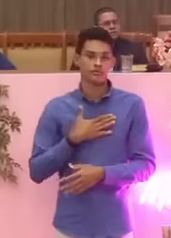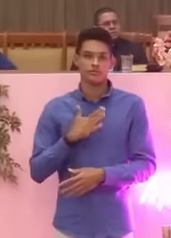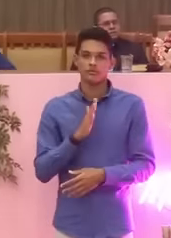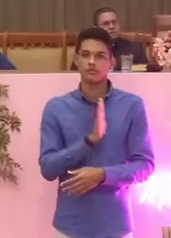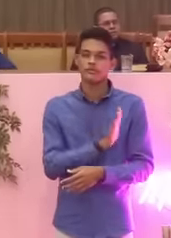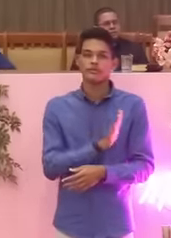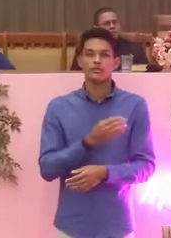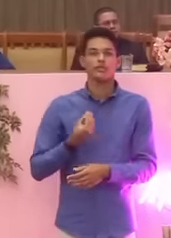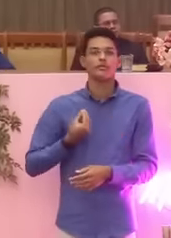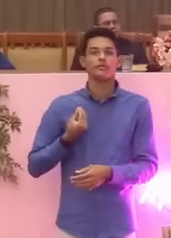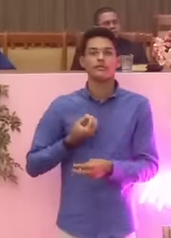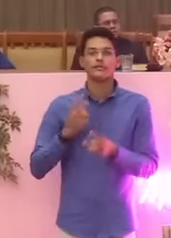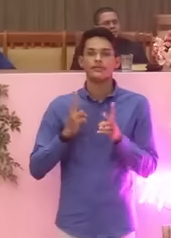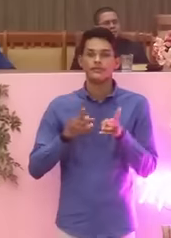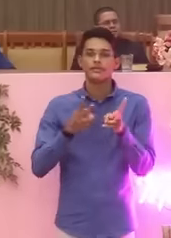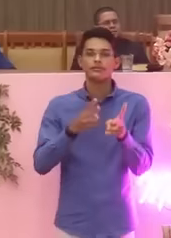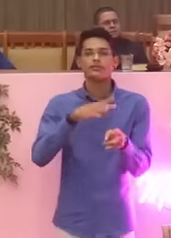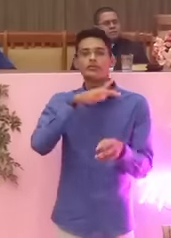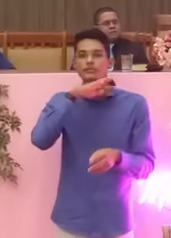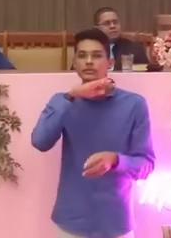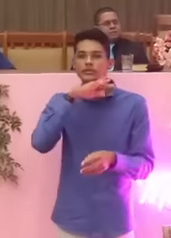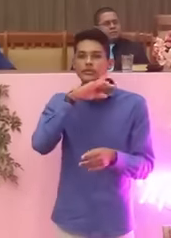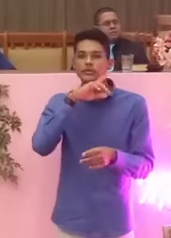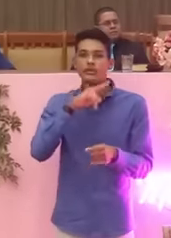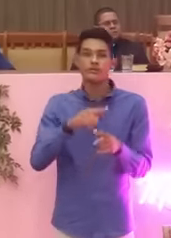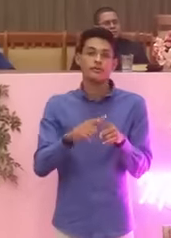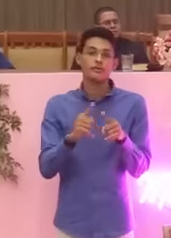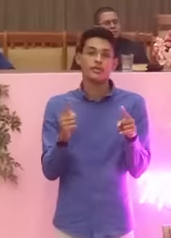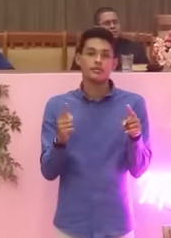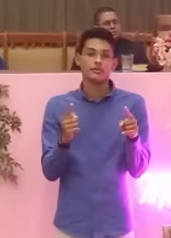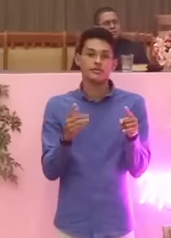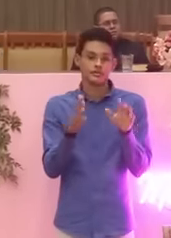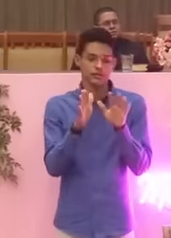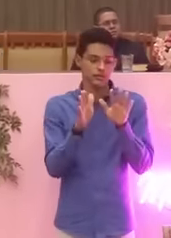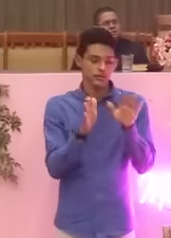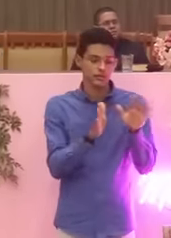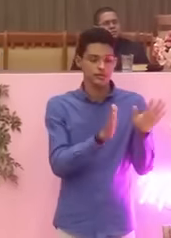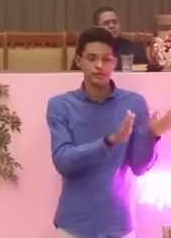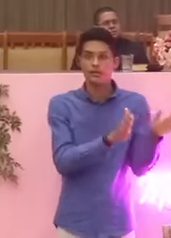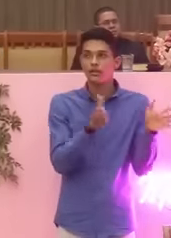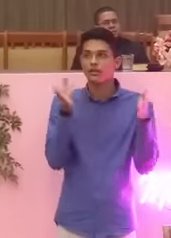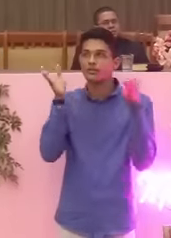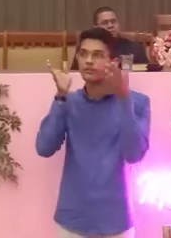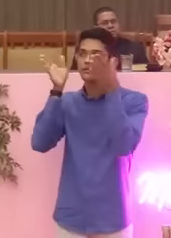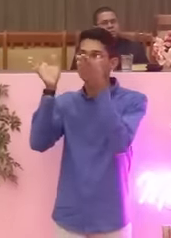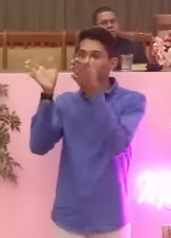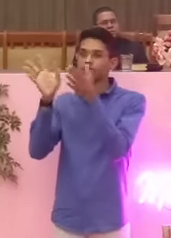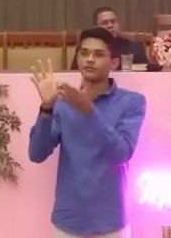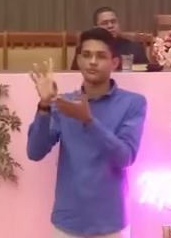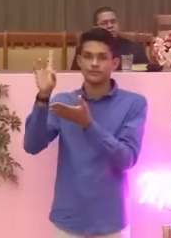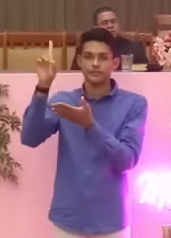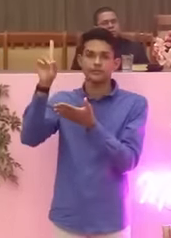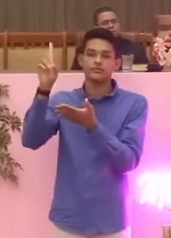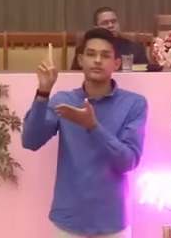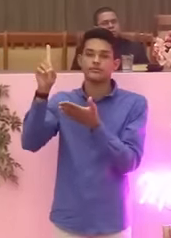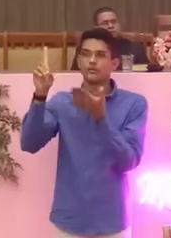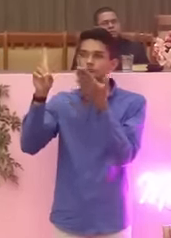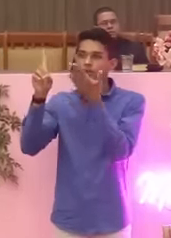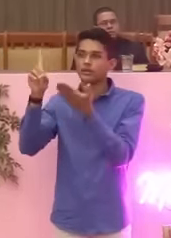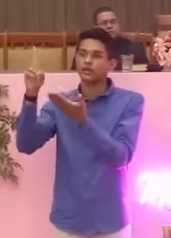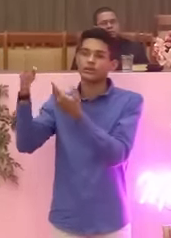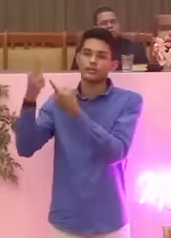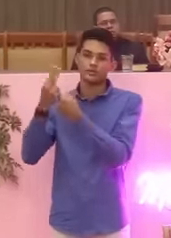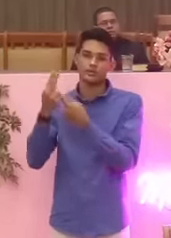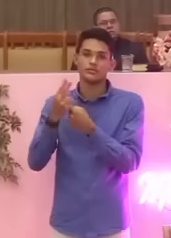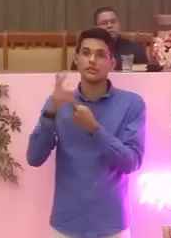sempre na desgraça é ou não é agora quem anda na legalidade Deus protege Deus guarda pronto